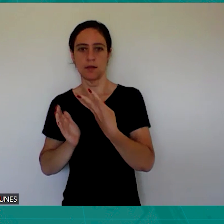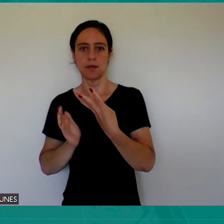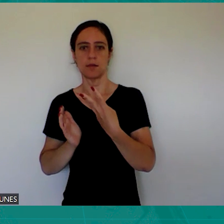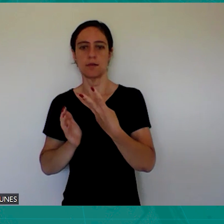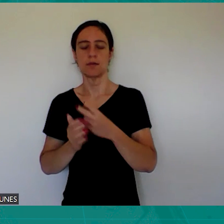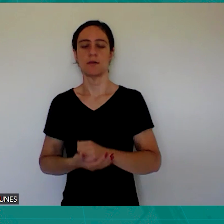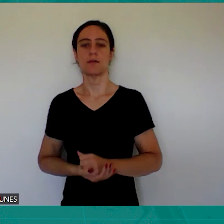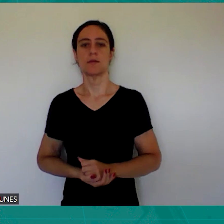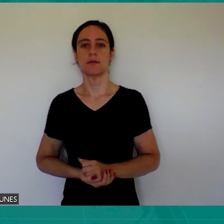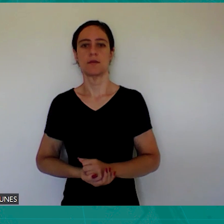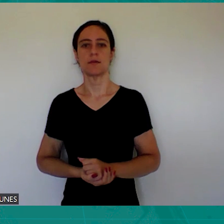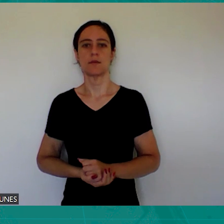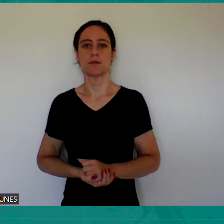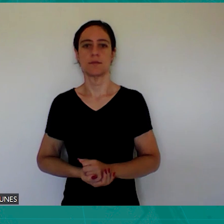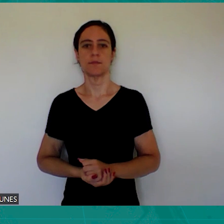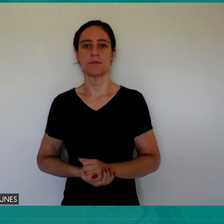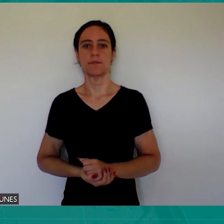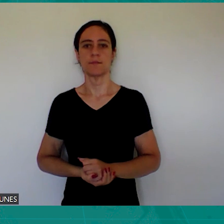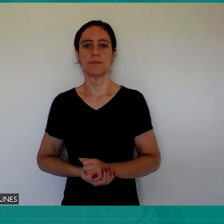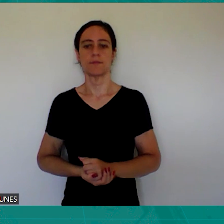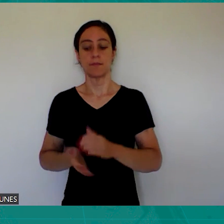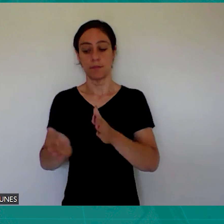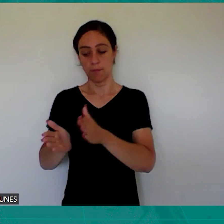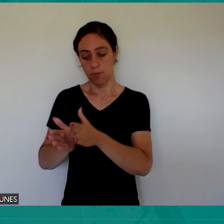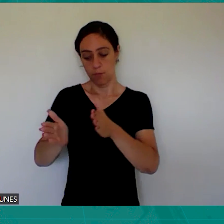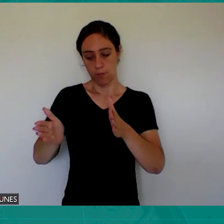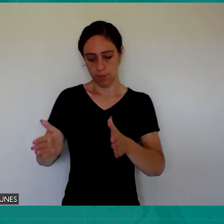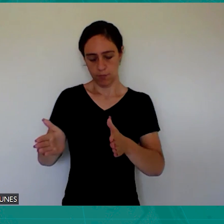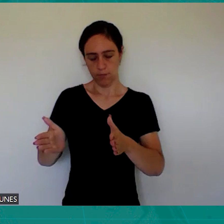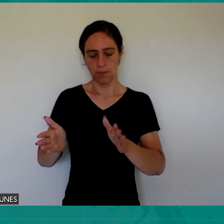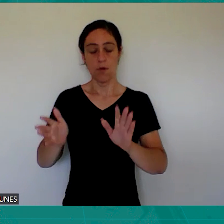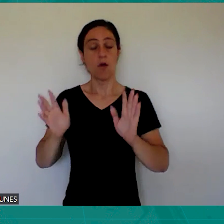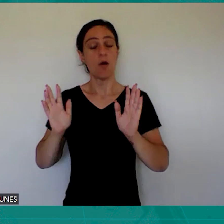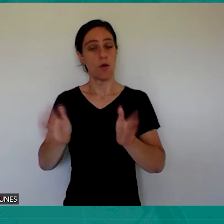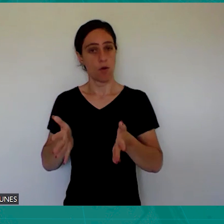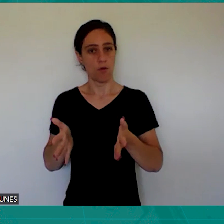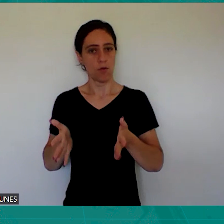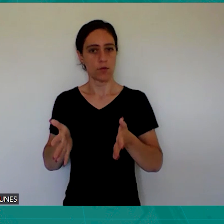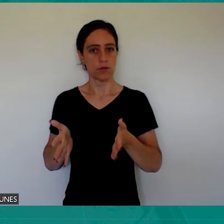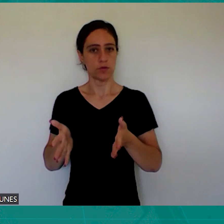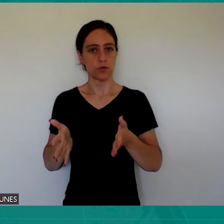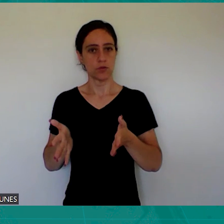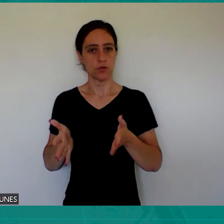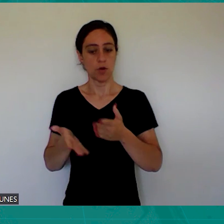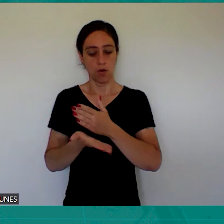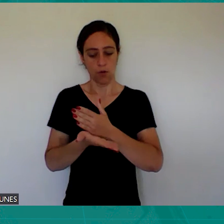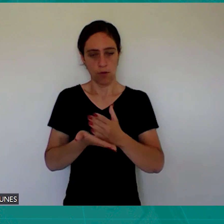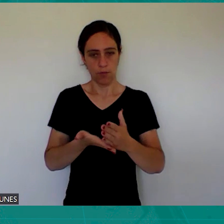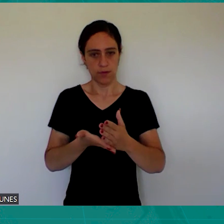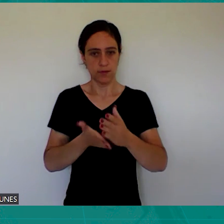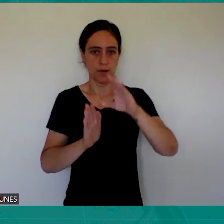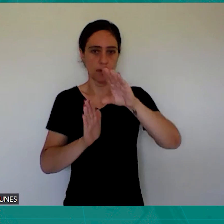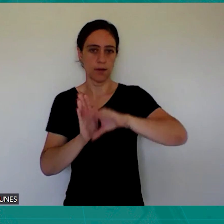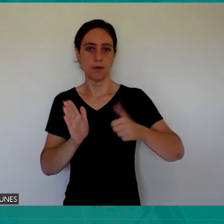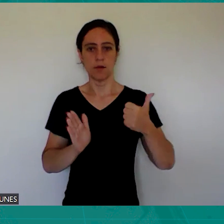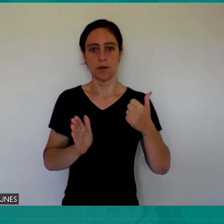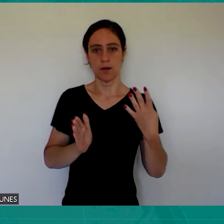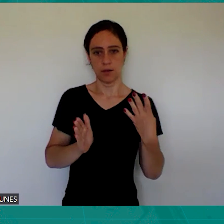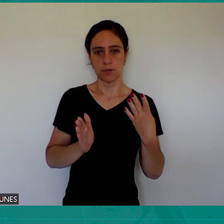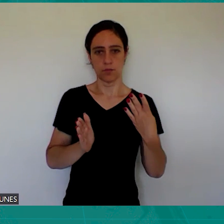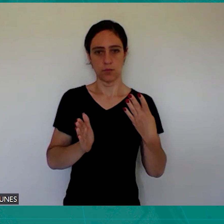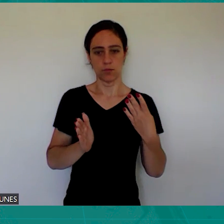uma seção. E hoje vamos entrar em João capítulo 14, que é o início